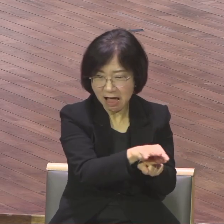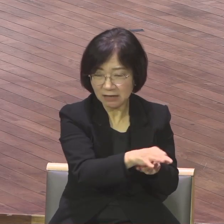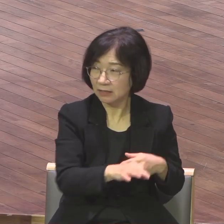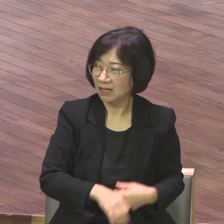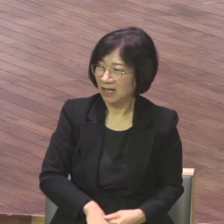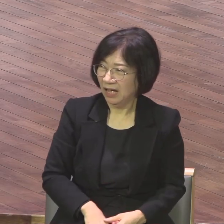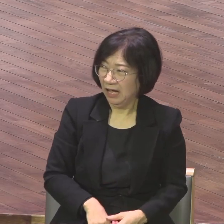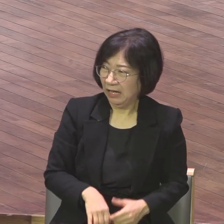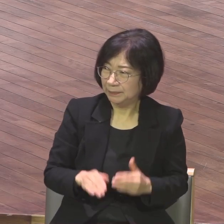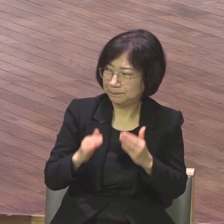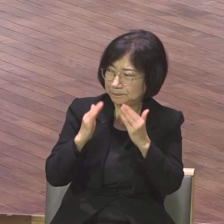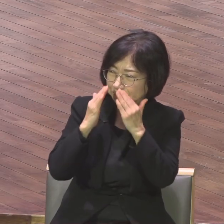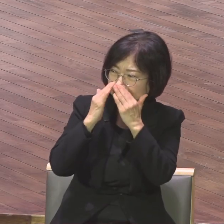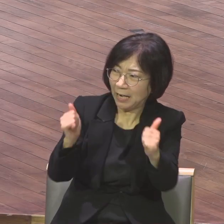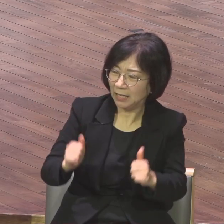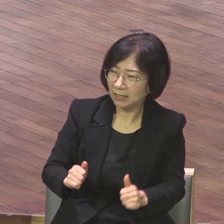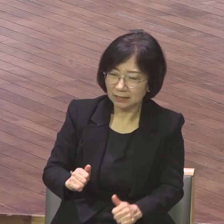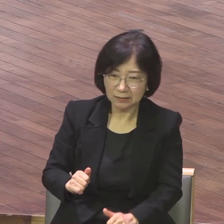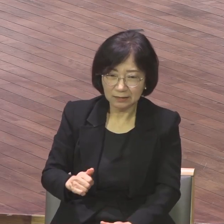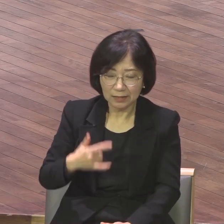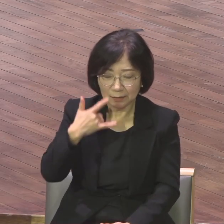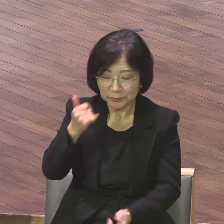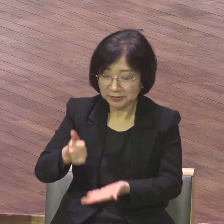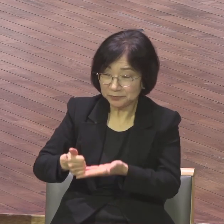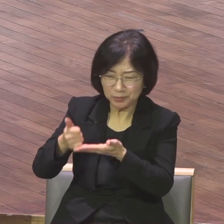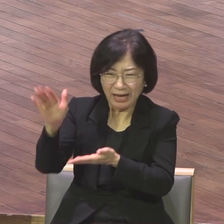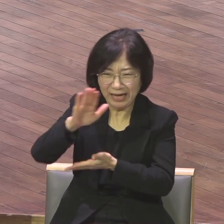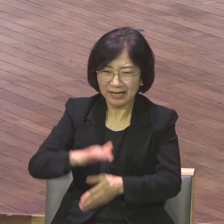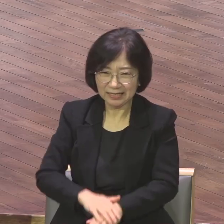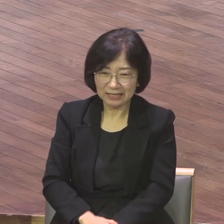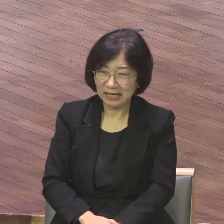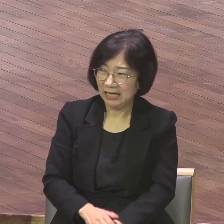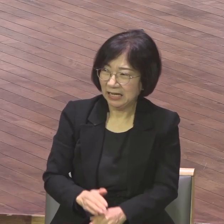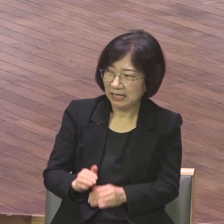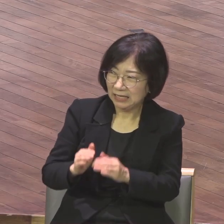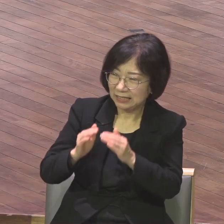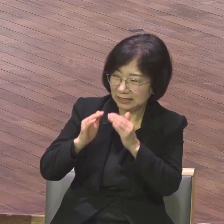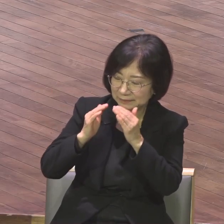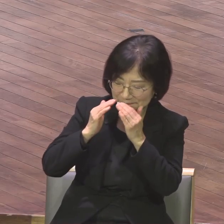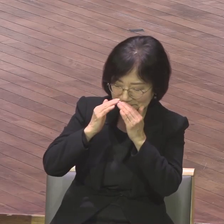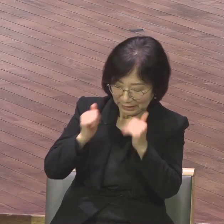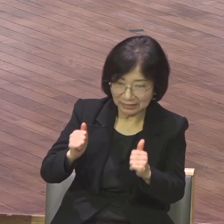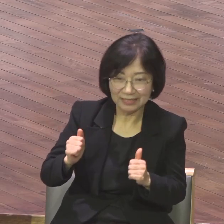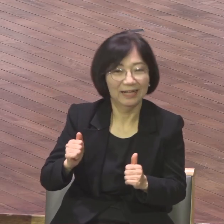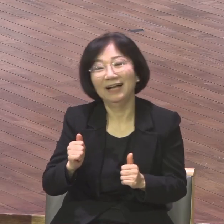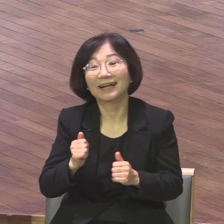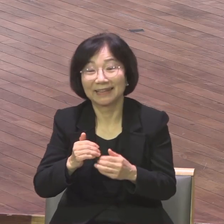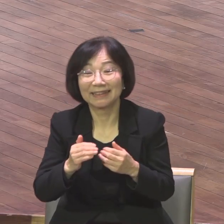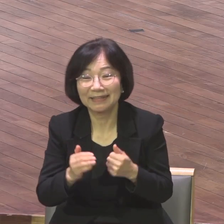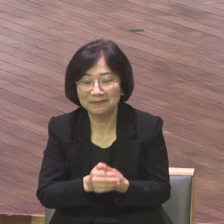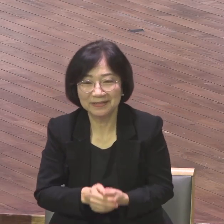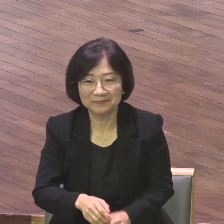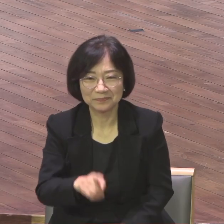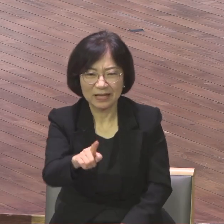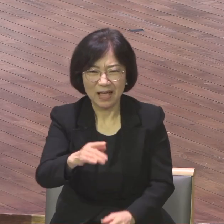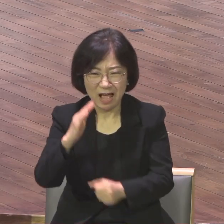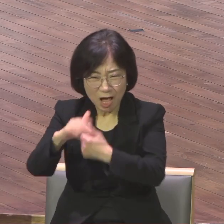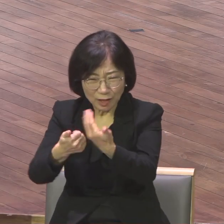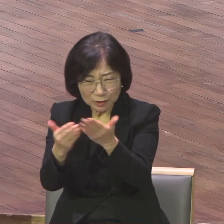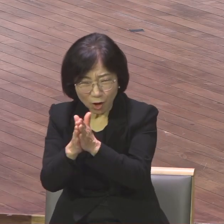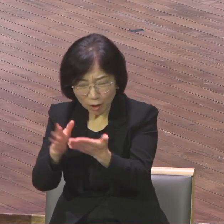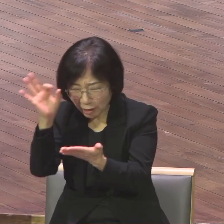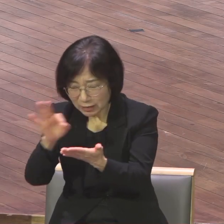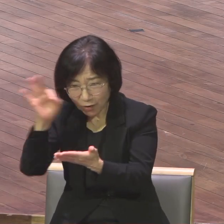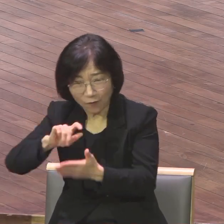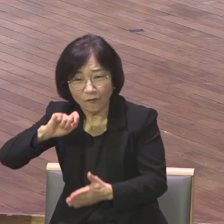존경하지 않습니다. 막 귀찮은 존재를 보고. 응? 그러니까 이 딱 성경 찾기 힘들면 AI를 활용해